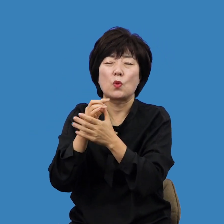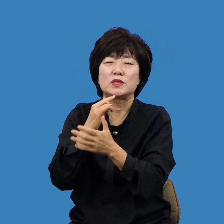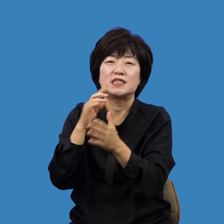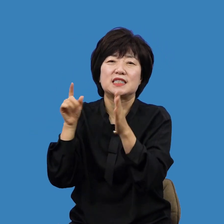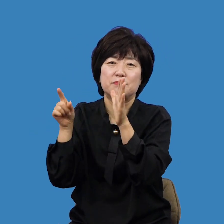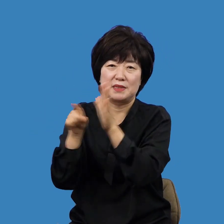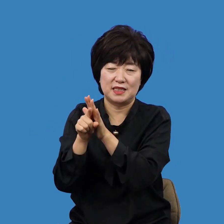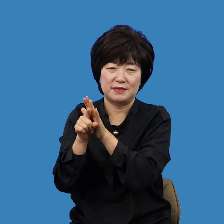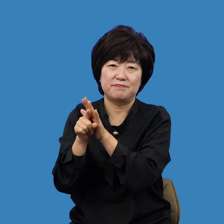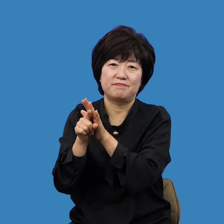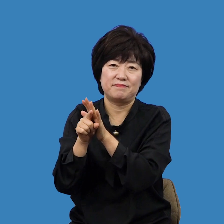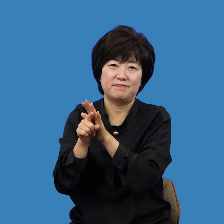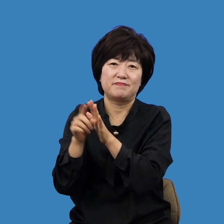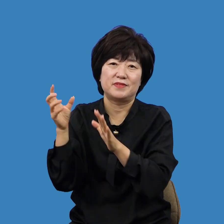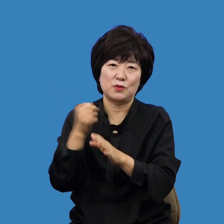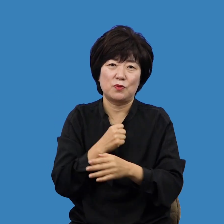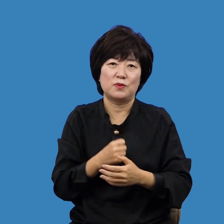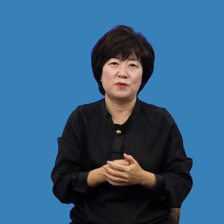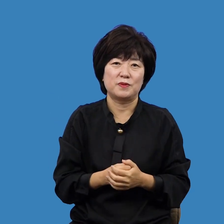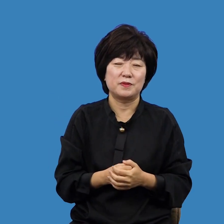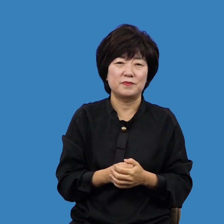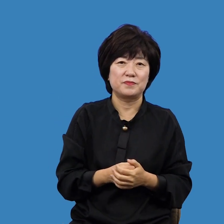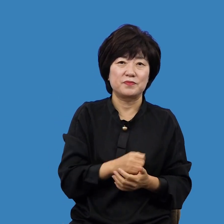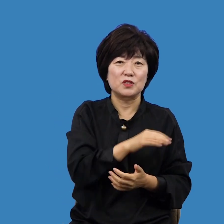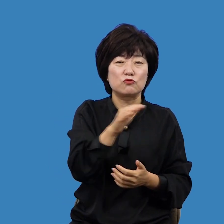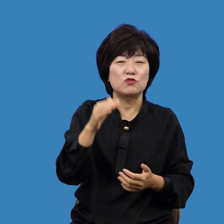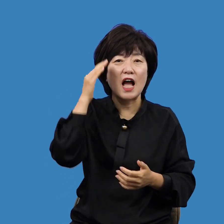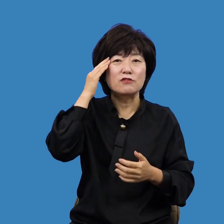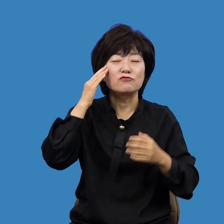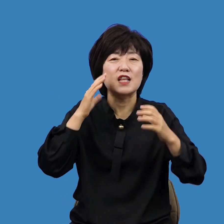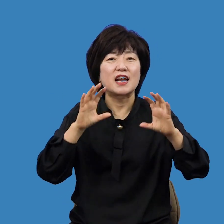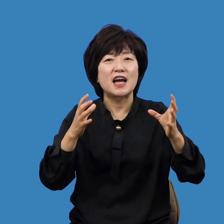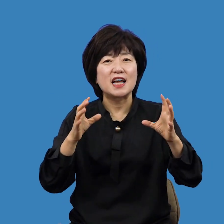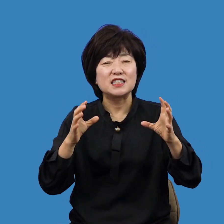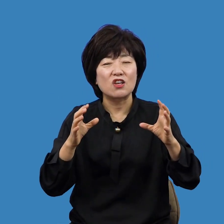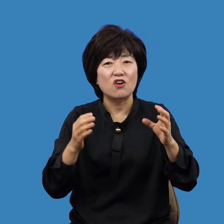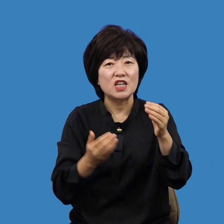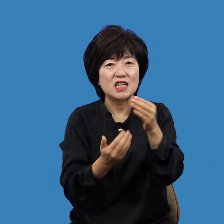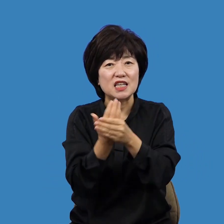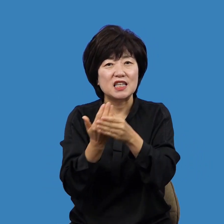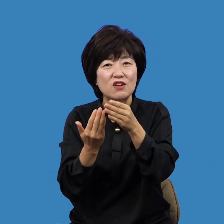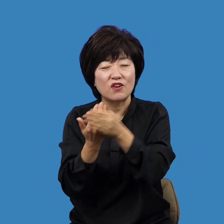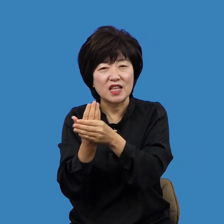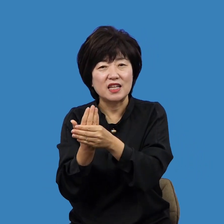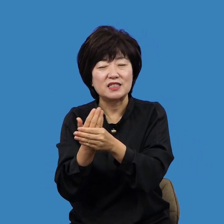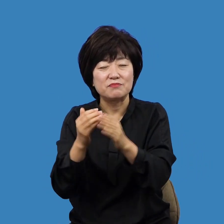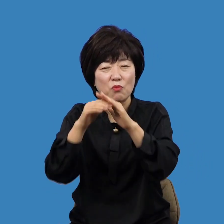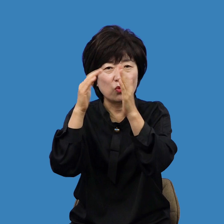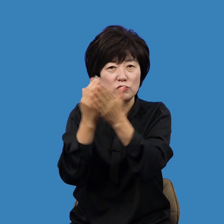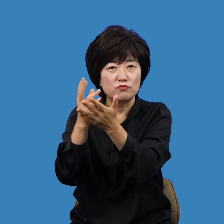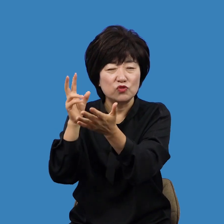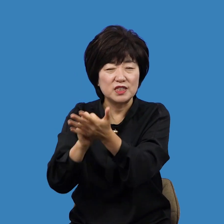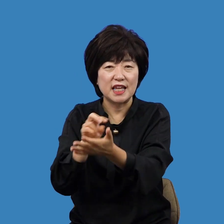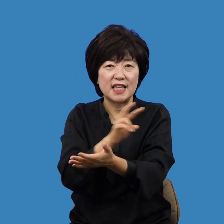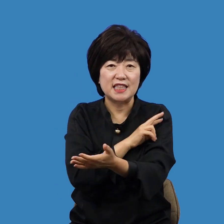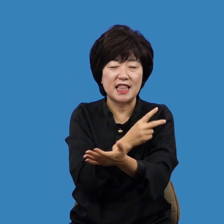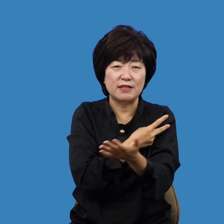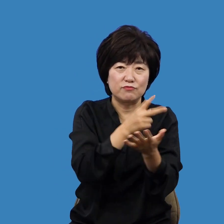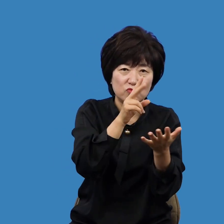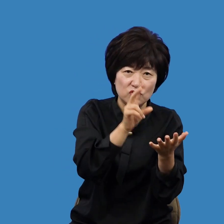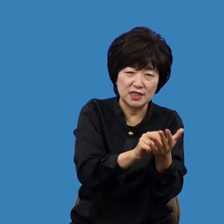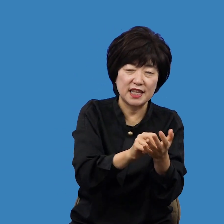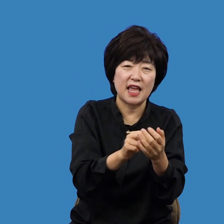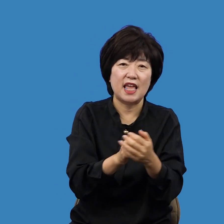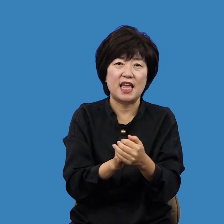믿음으로 그렇게 접근할 수밖에 없어요. 지금 우리나라에서 일어나고 있는 여러 가지 복잡한 상황들, 뭐 이단의 문제, 정치의 문제,